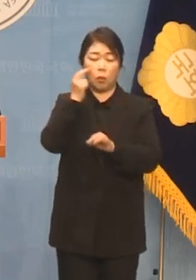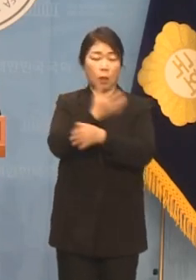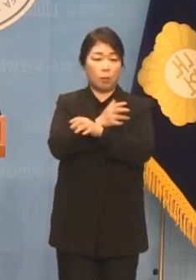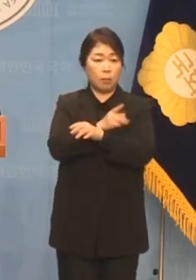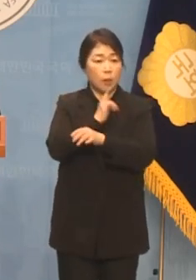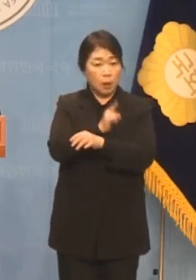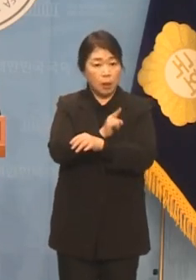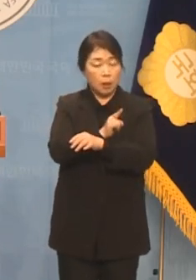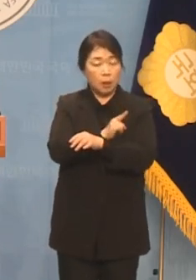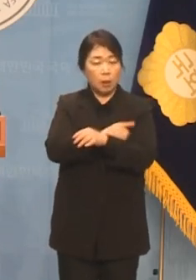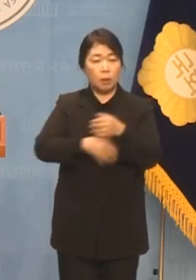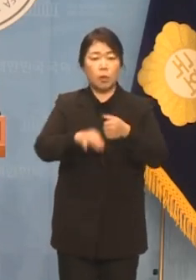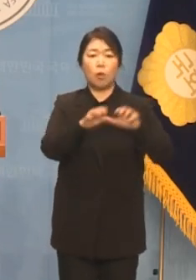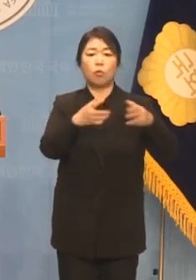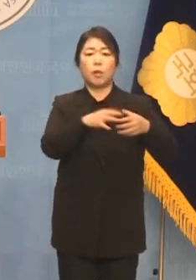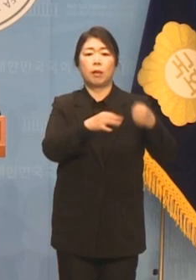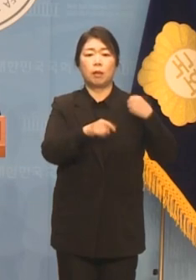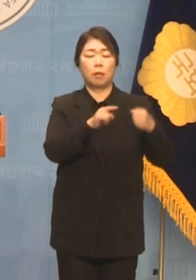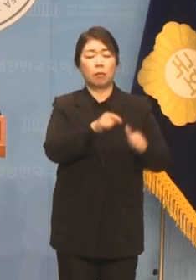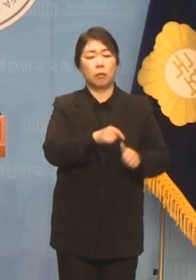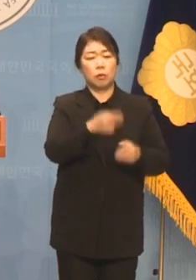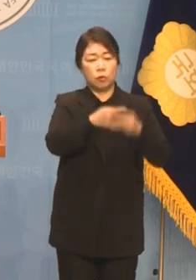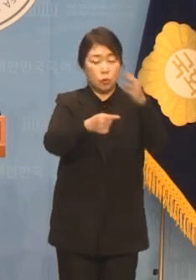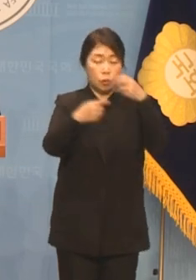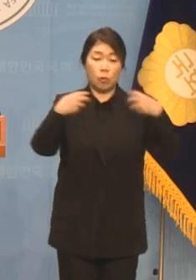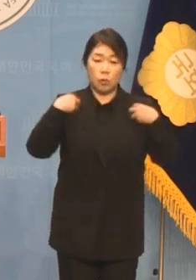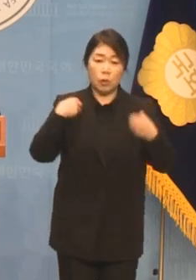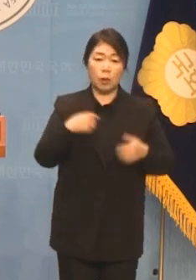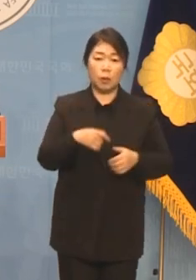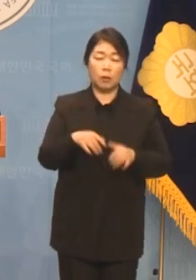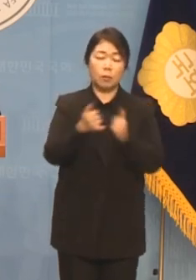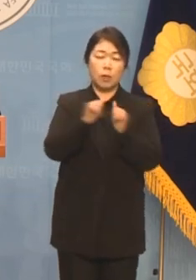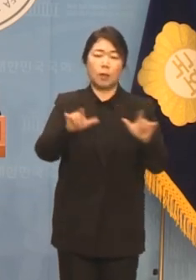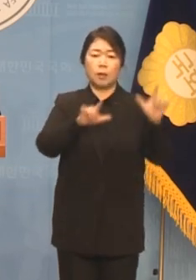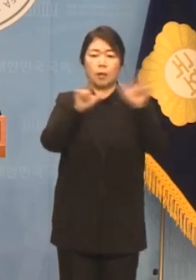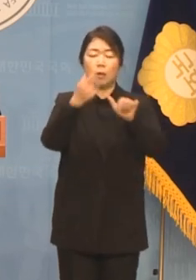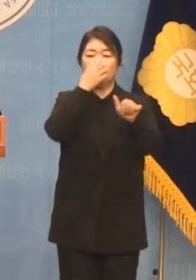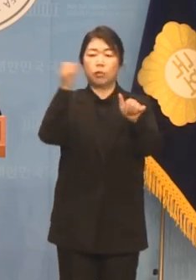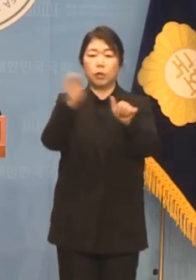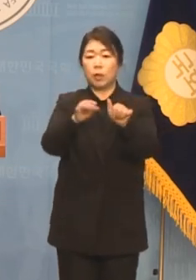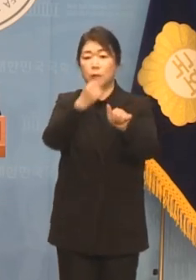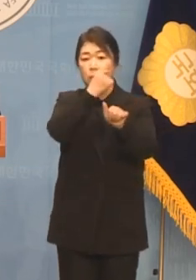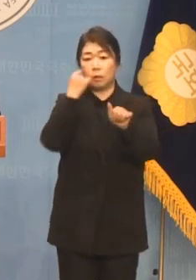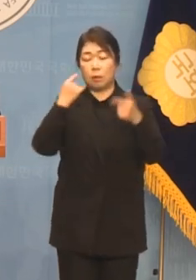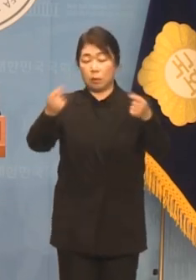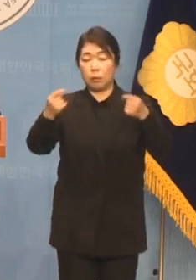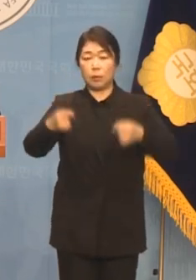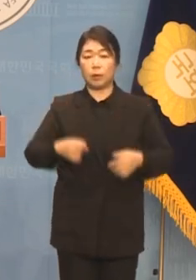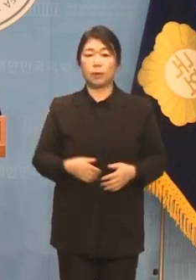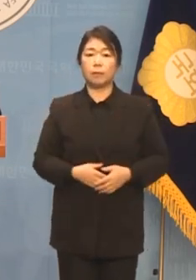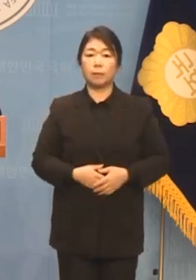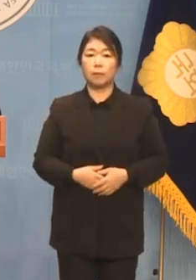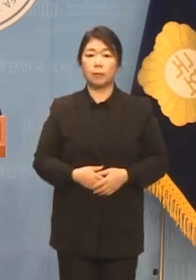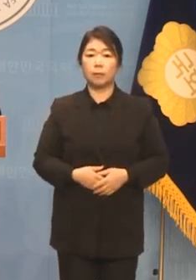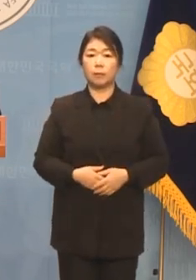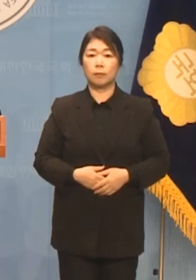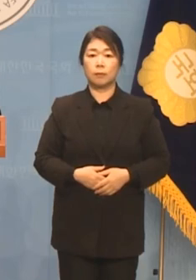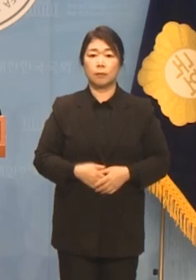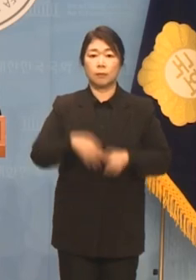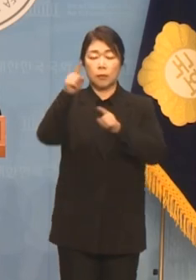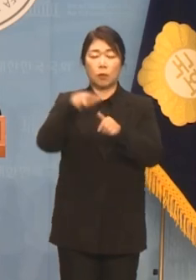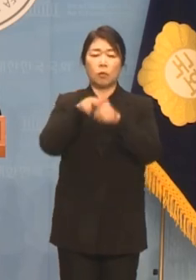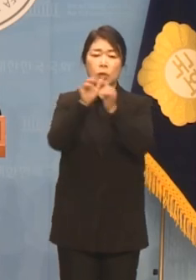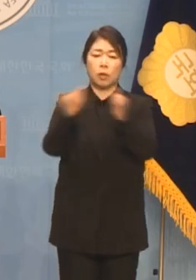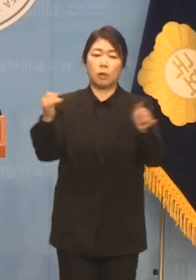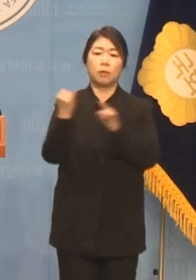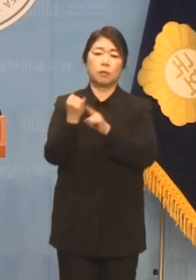이의 윤석 정권이 얼마나 민생을 무시하는지 증명하는 것입니다 이수정 후보는